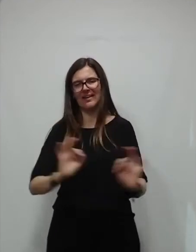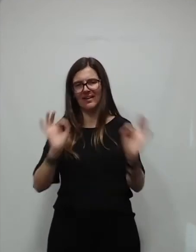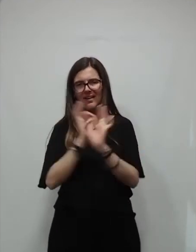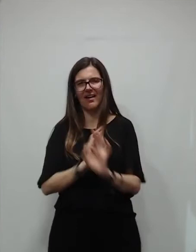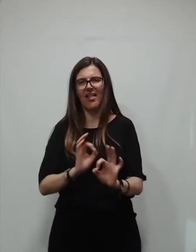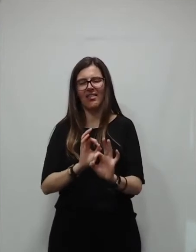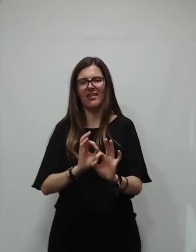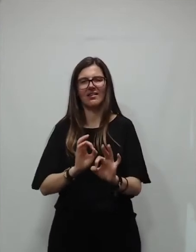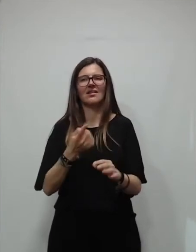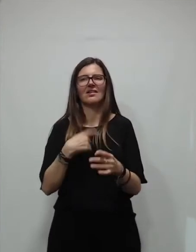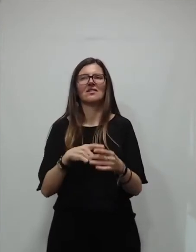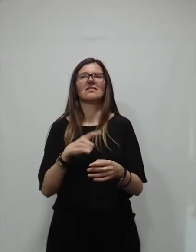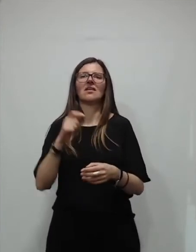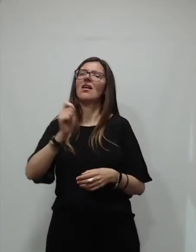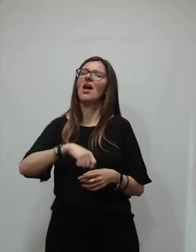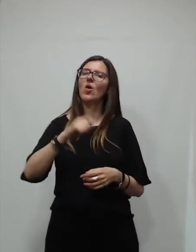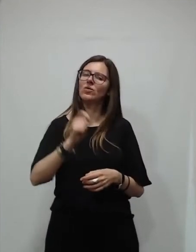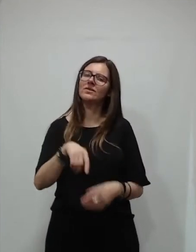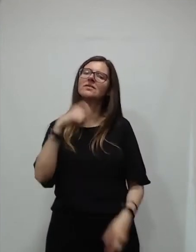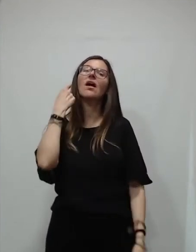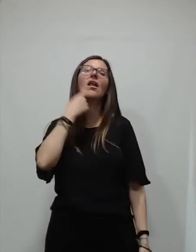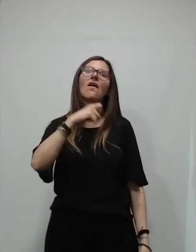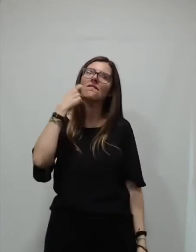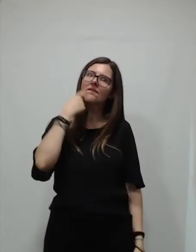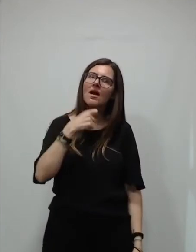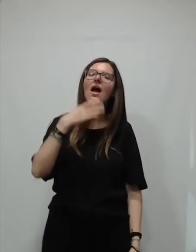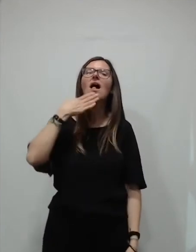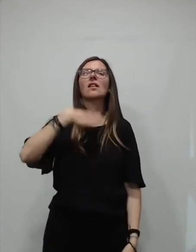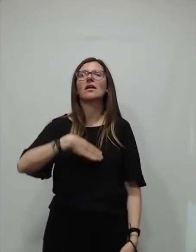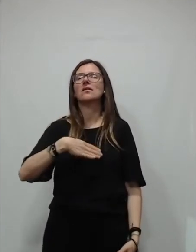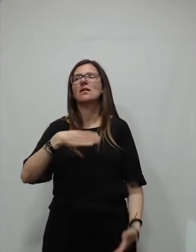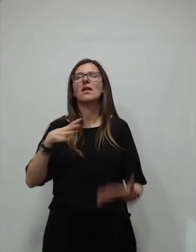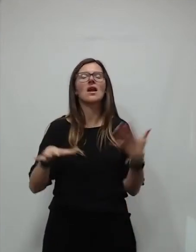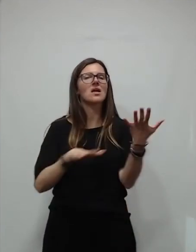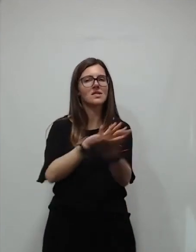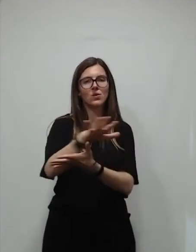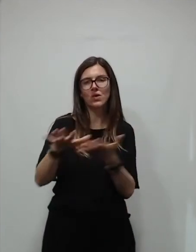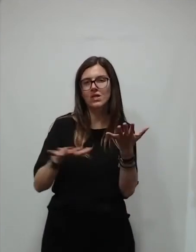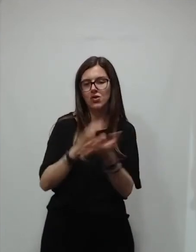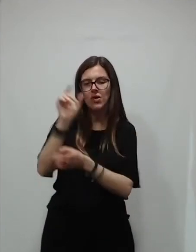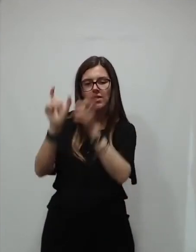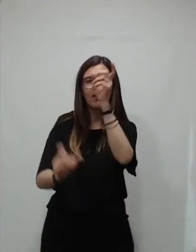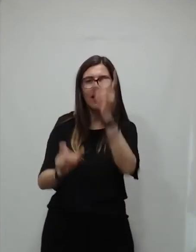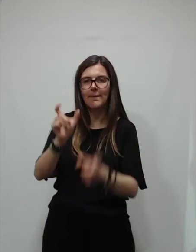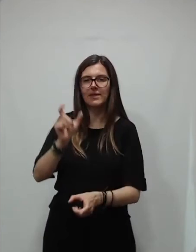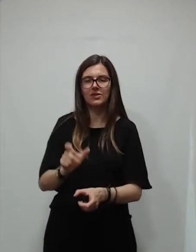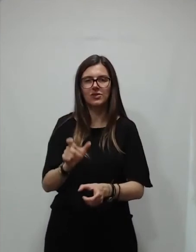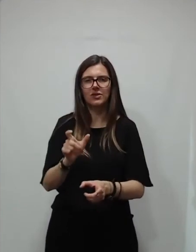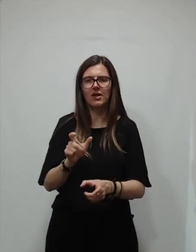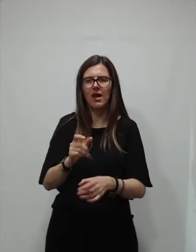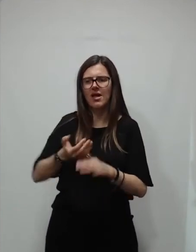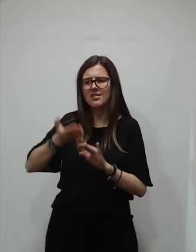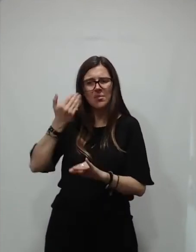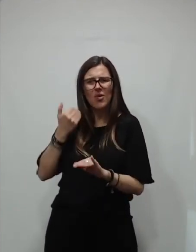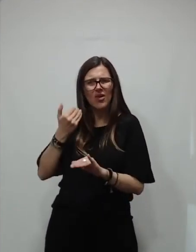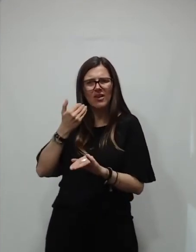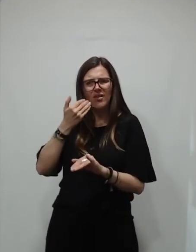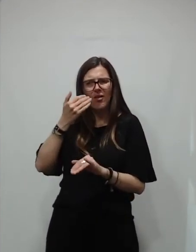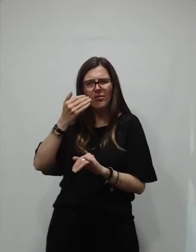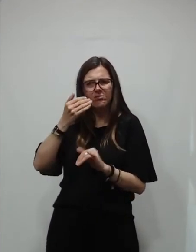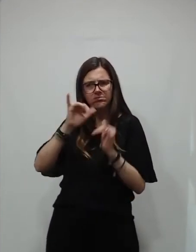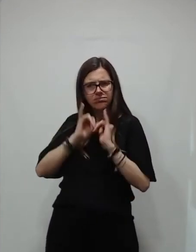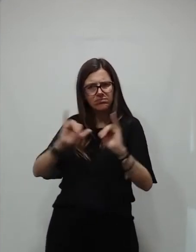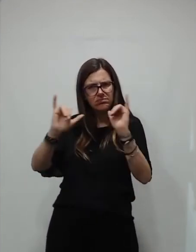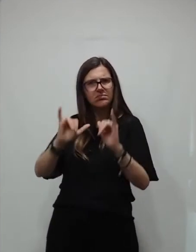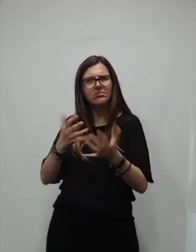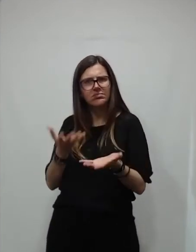Si le faltará a la justicia entender sobre estos temas, que hace muy poco salió la noticia, pero que en realidad es algo